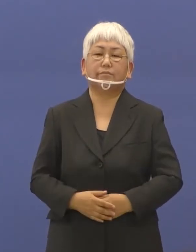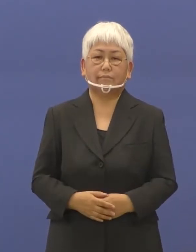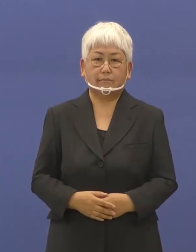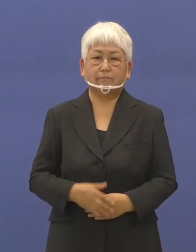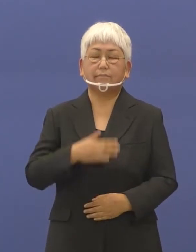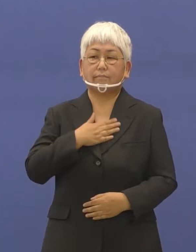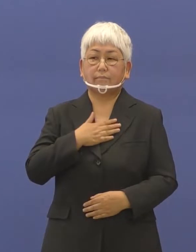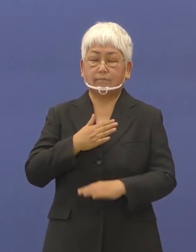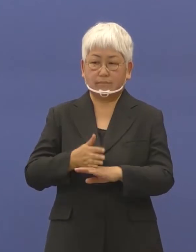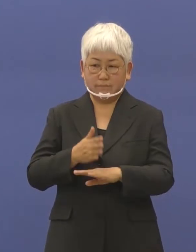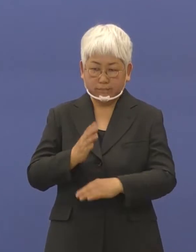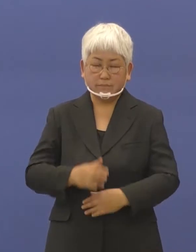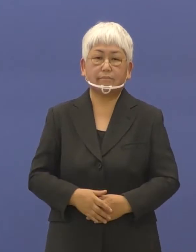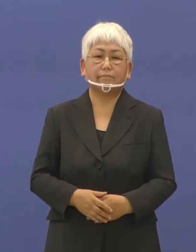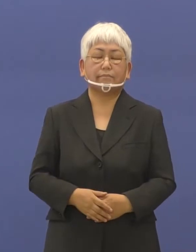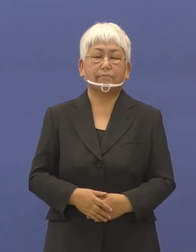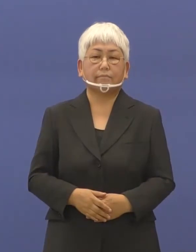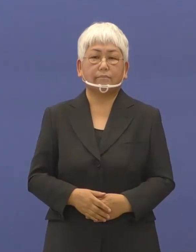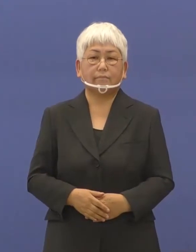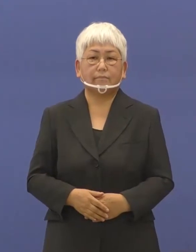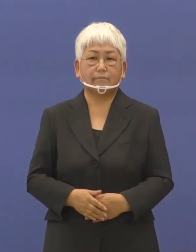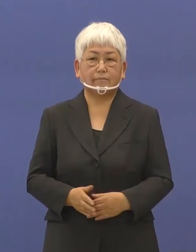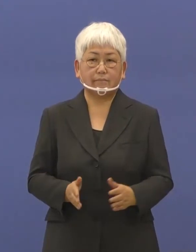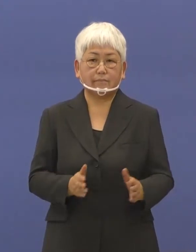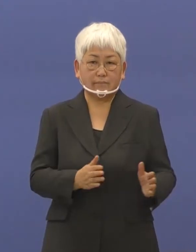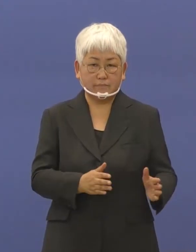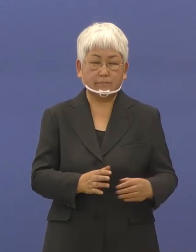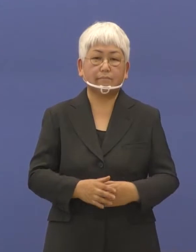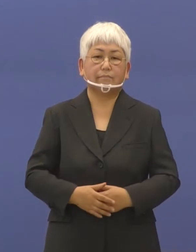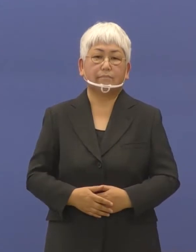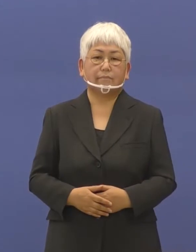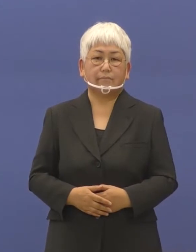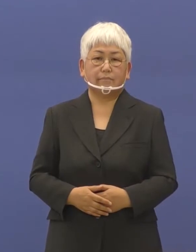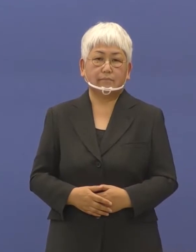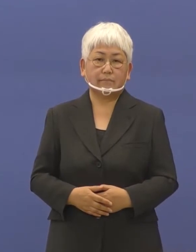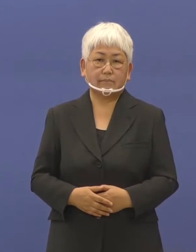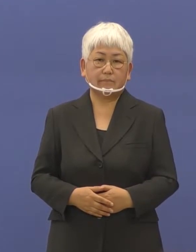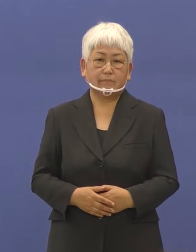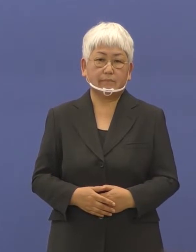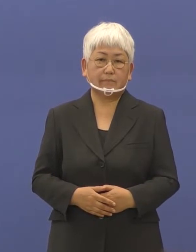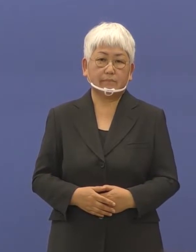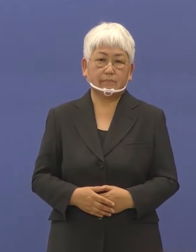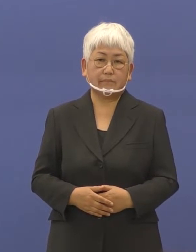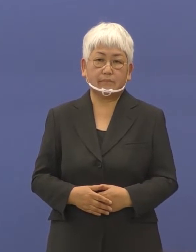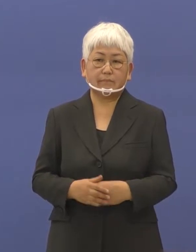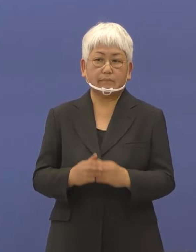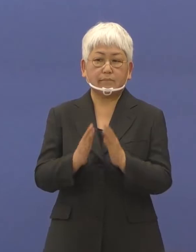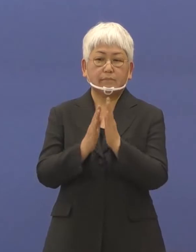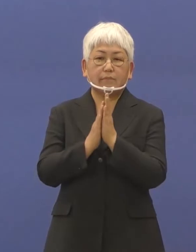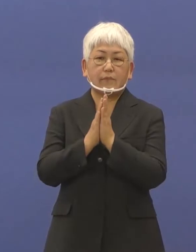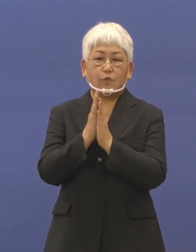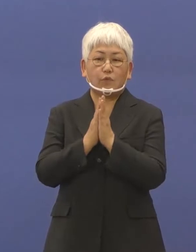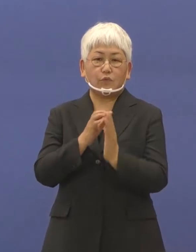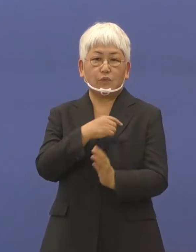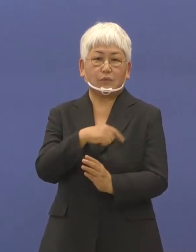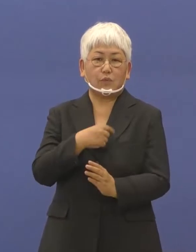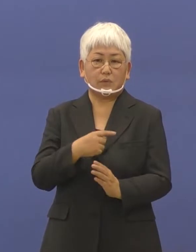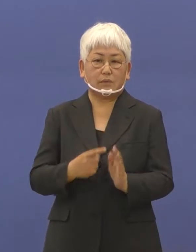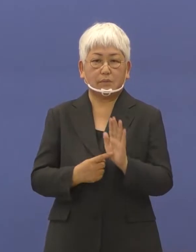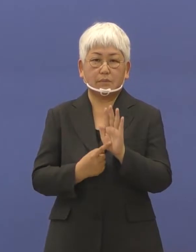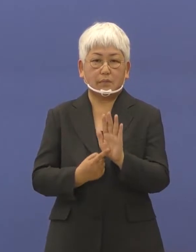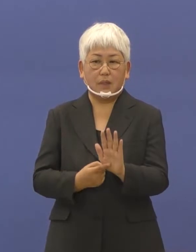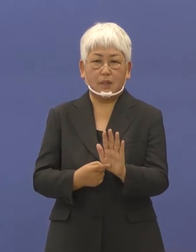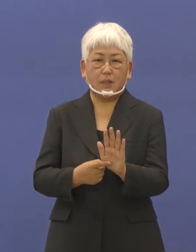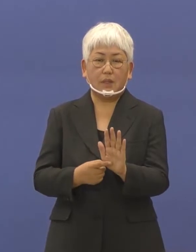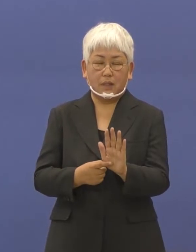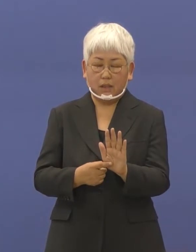わかりました。それでは今度はですね、岸田首相の方から弔意の強制はしないというような発言があったんです